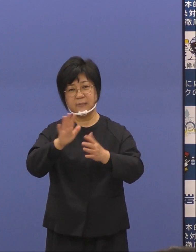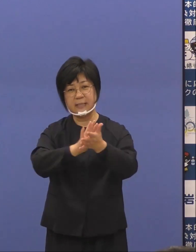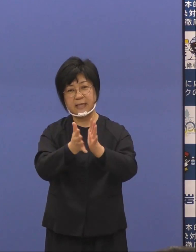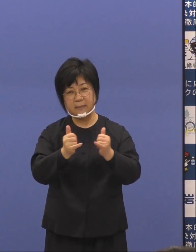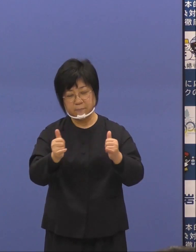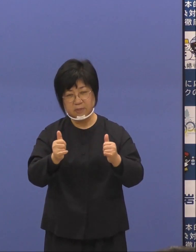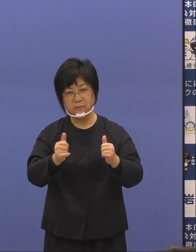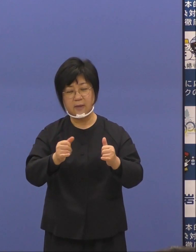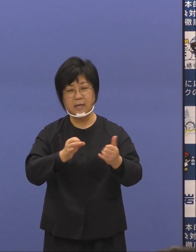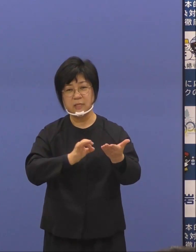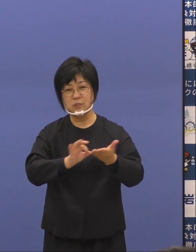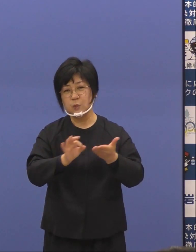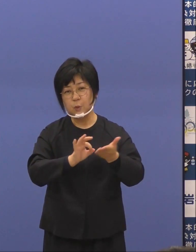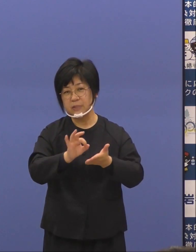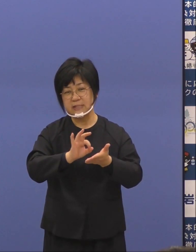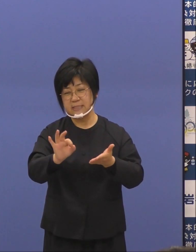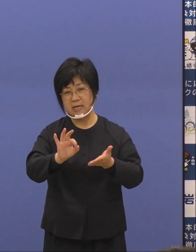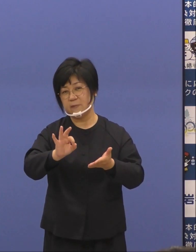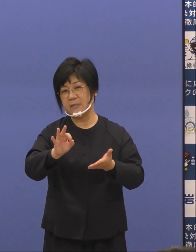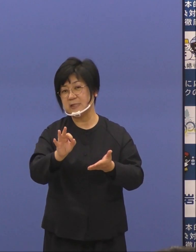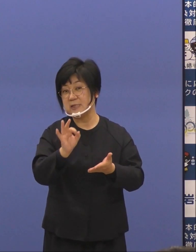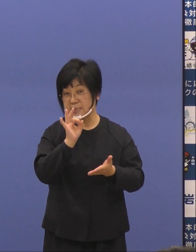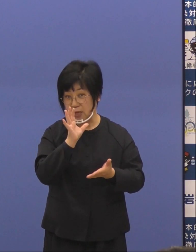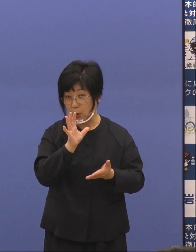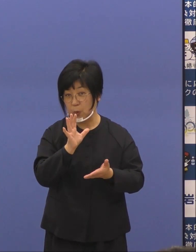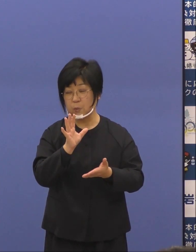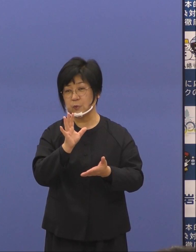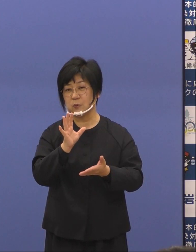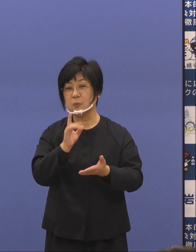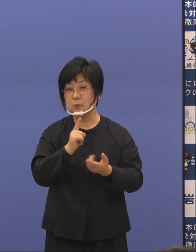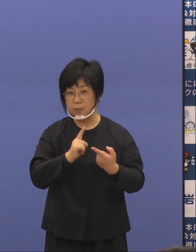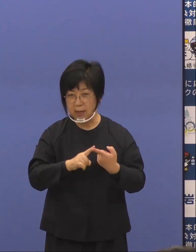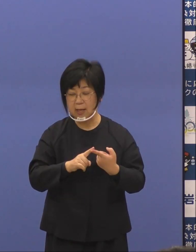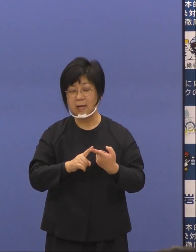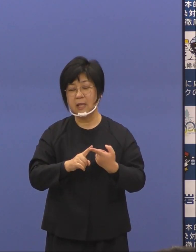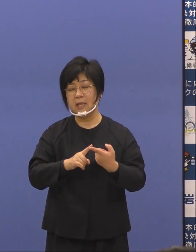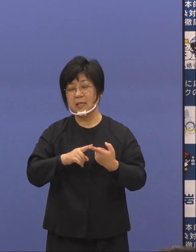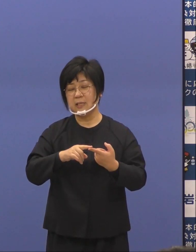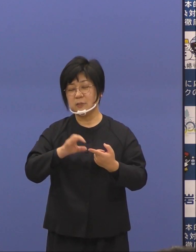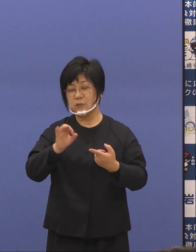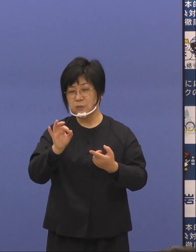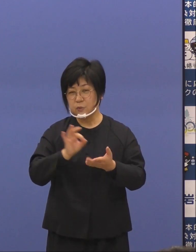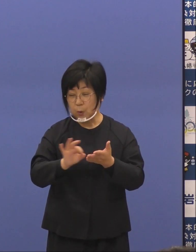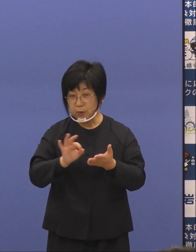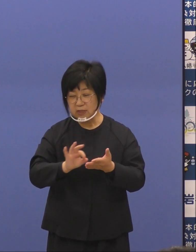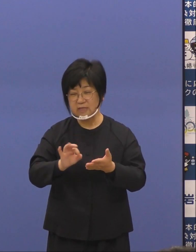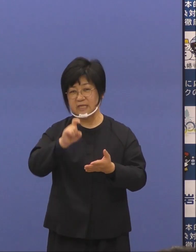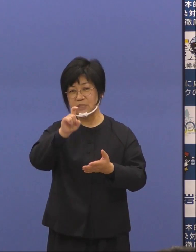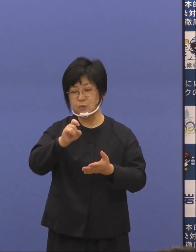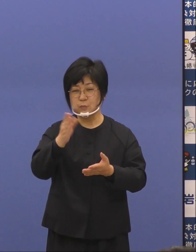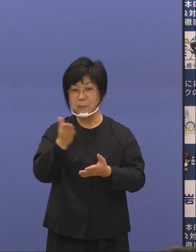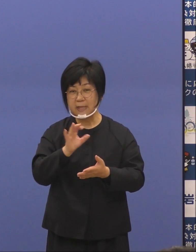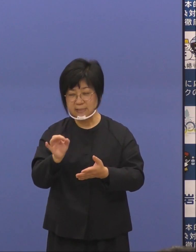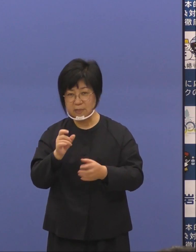それだけじゃなくて逆に消費に 10% ずつ支援を上乗せするみたいな、そ